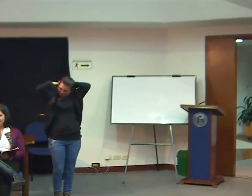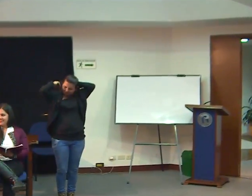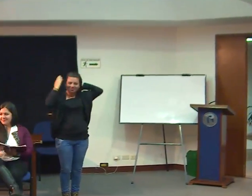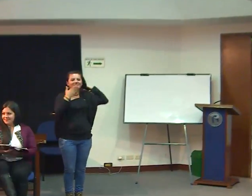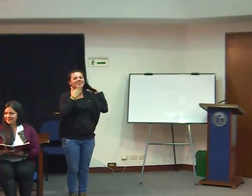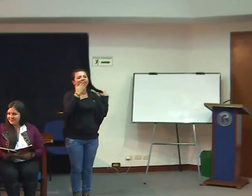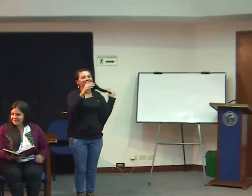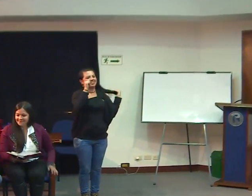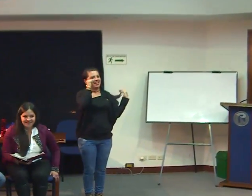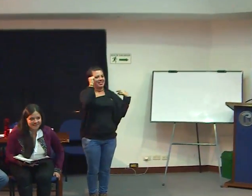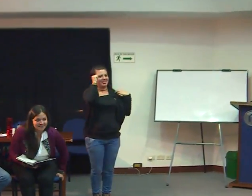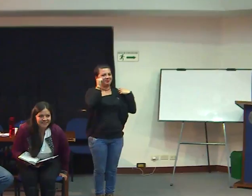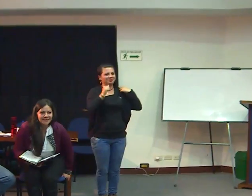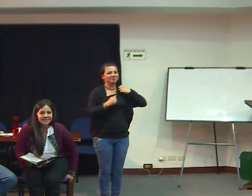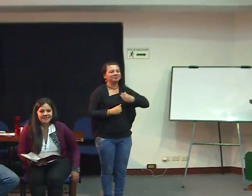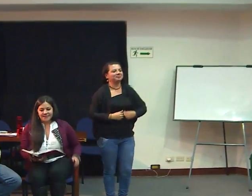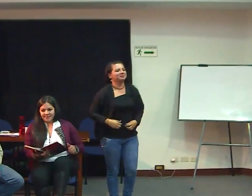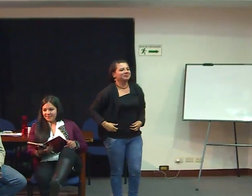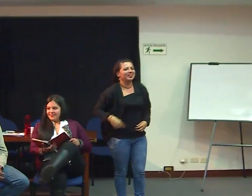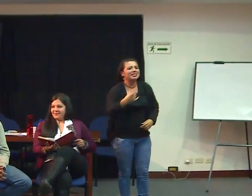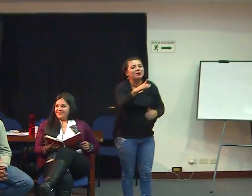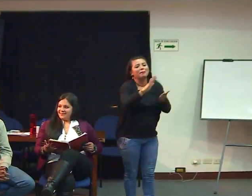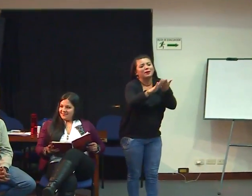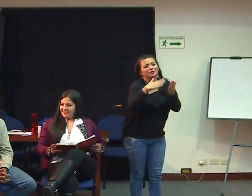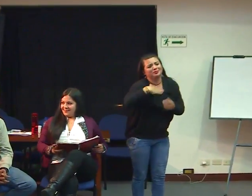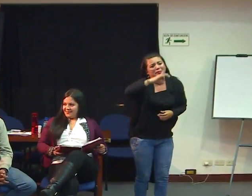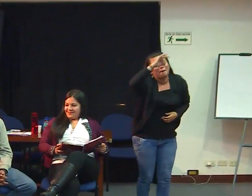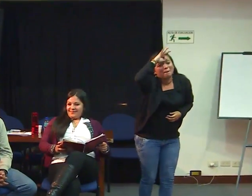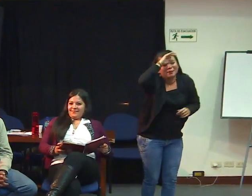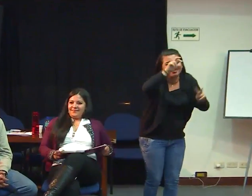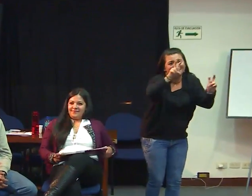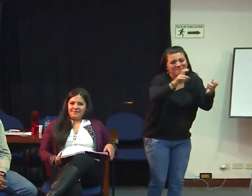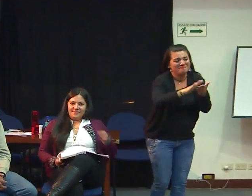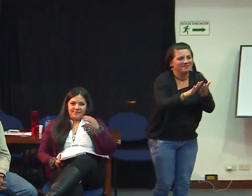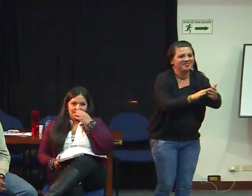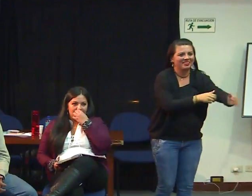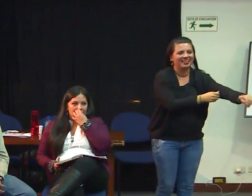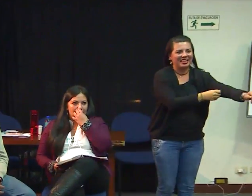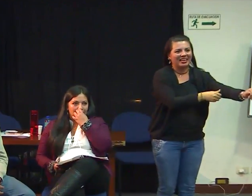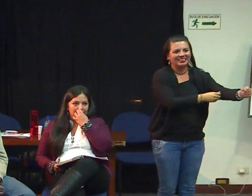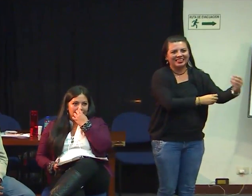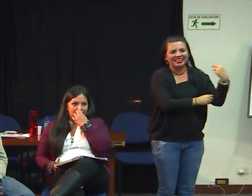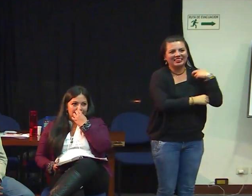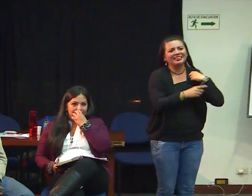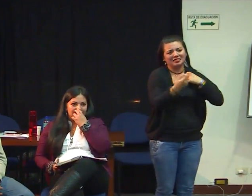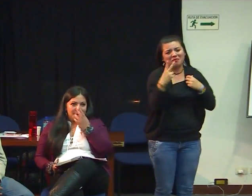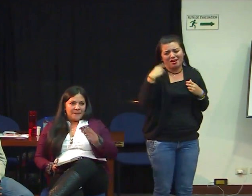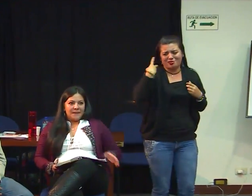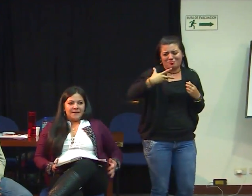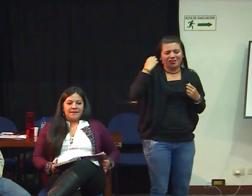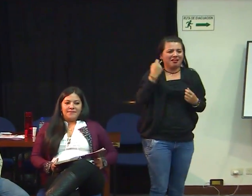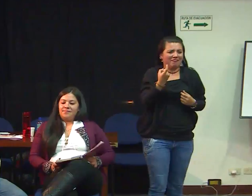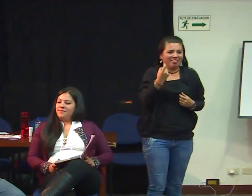Gracias, Angélica. Ahí mi ignorancia frente al tema, ¿no? Un poco también hasta histórica.